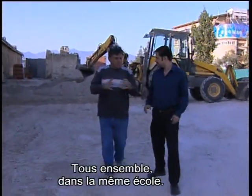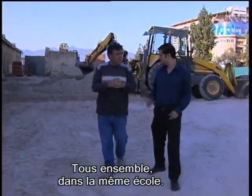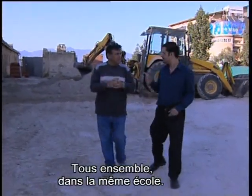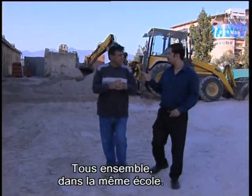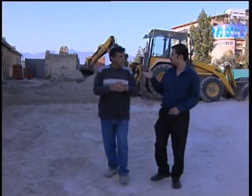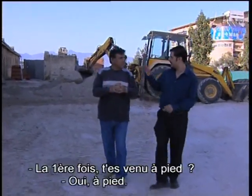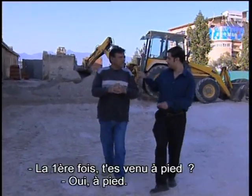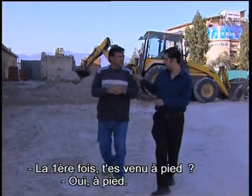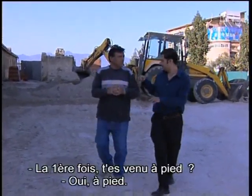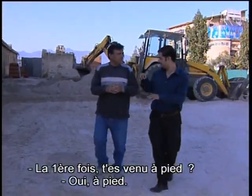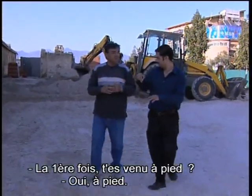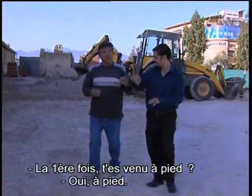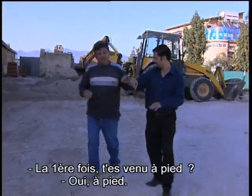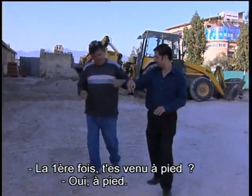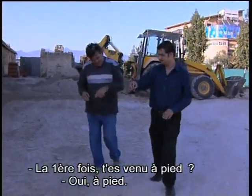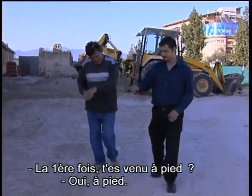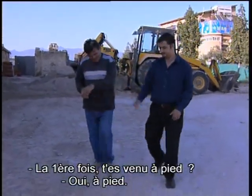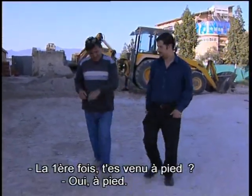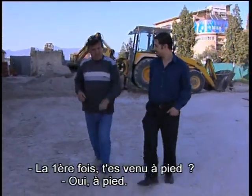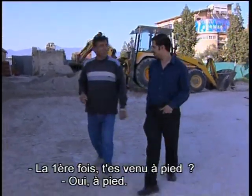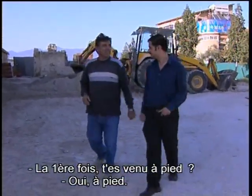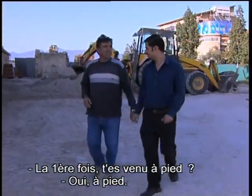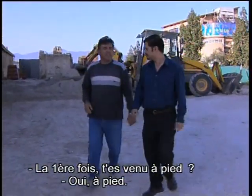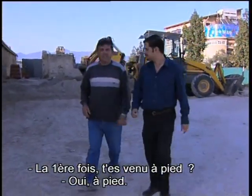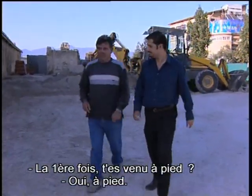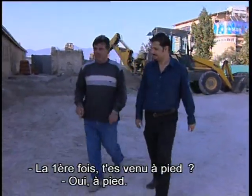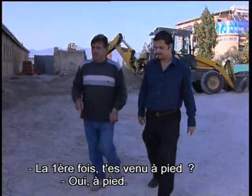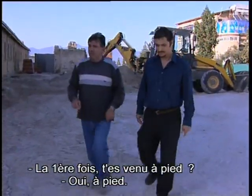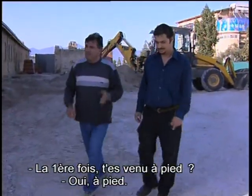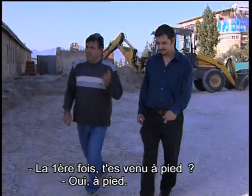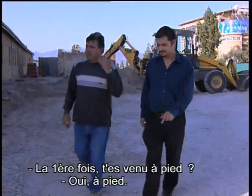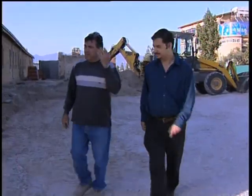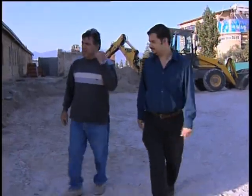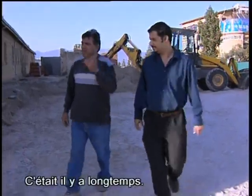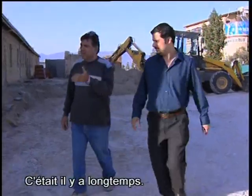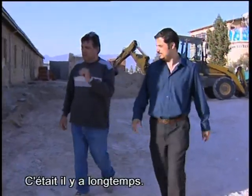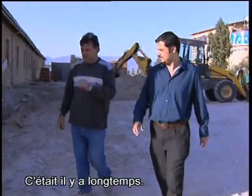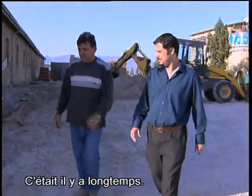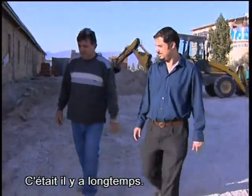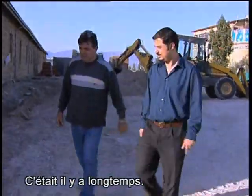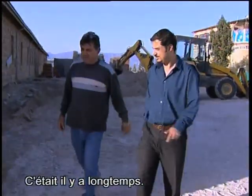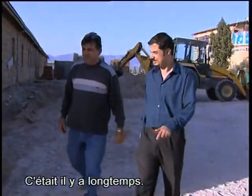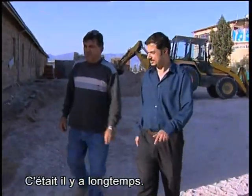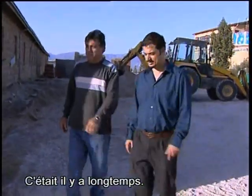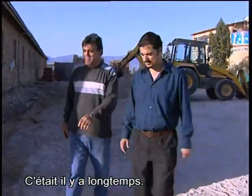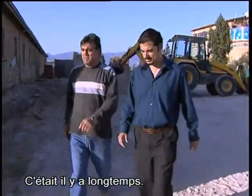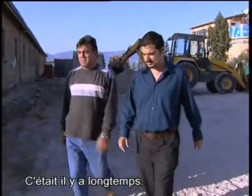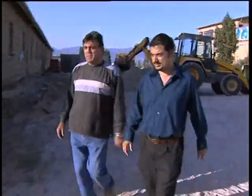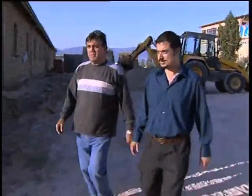dans la même école. Et la première fois, tu es venu à pied ? Oui, à pied. C'était il y a longtemps.